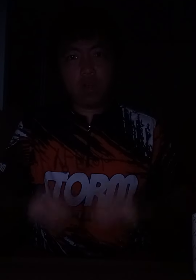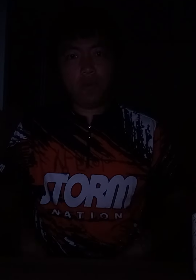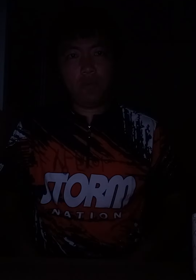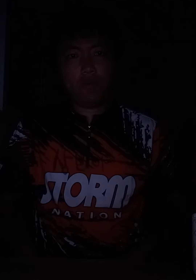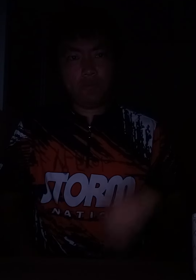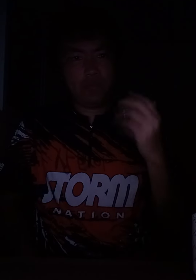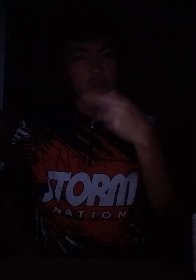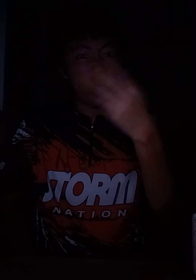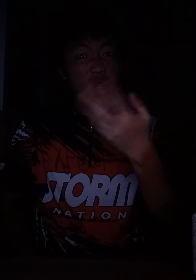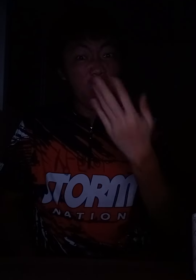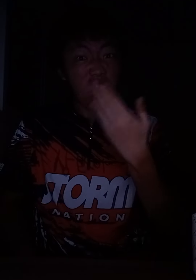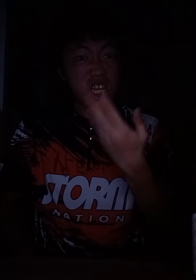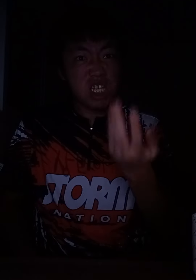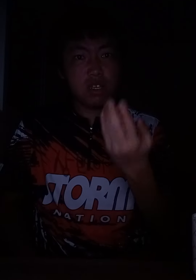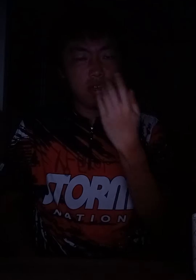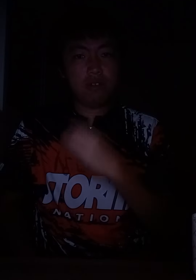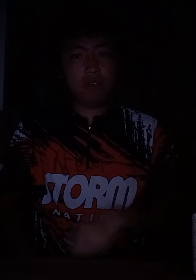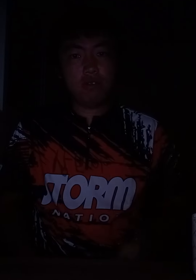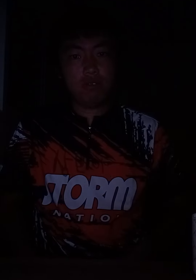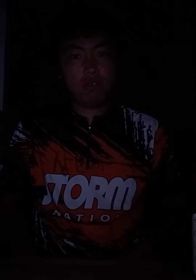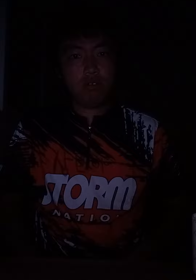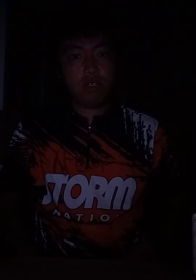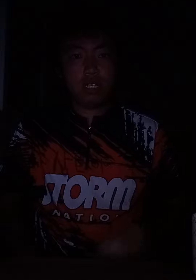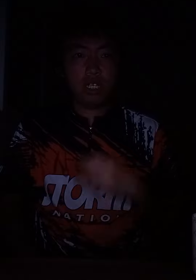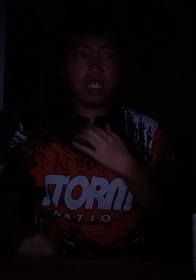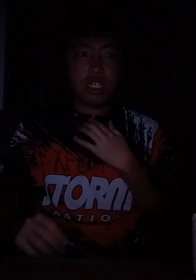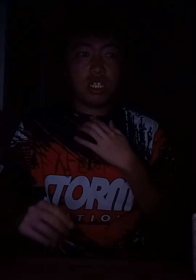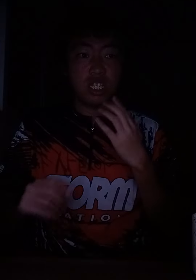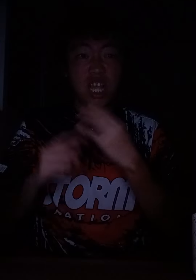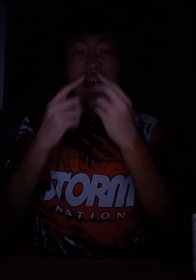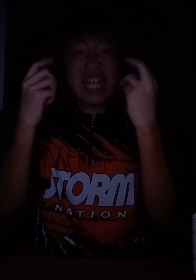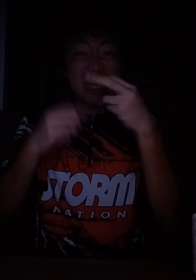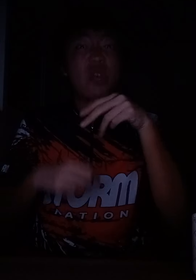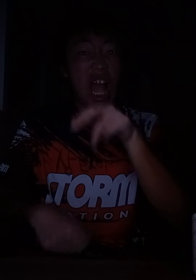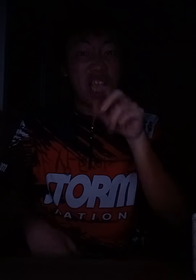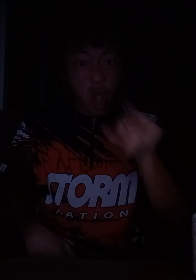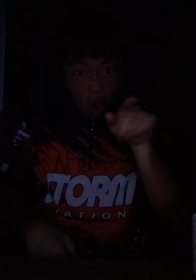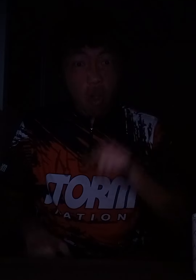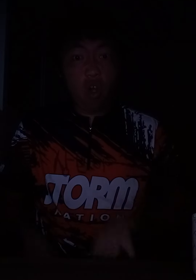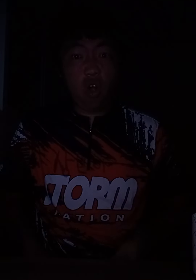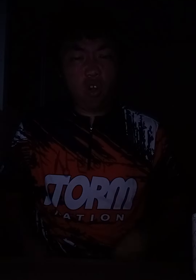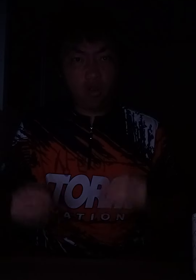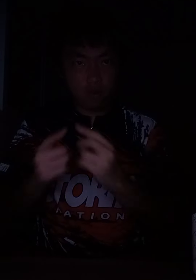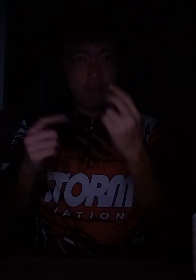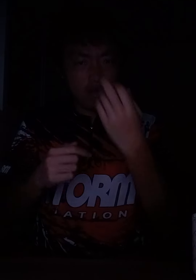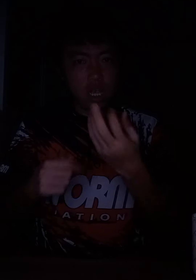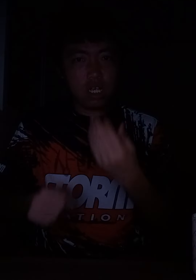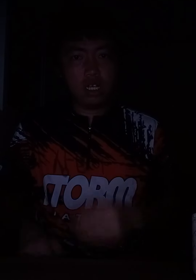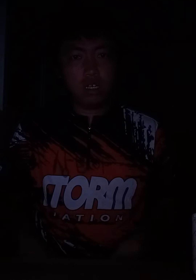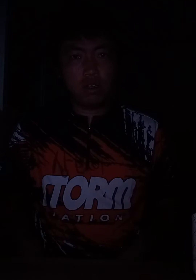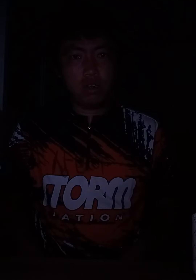승객은 고래고래 소리만 지릅니다. 항상 끼고 다녀! 욕설도 내뱉습니다.